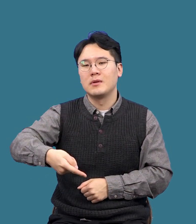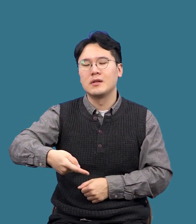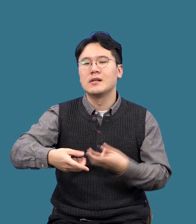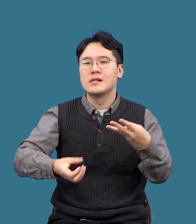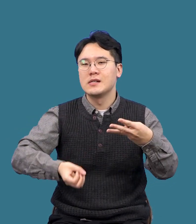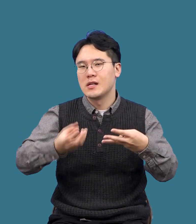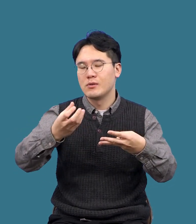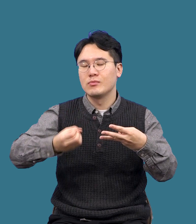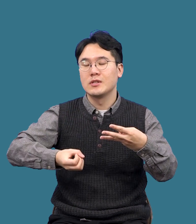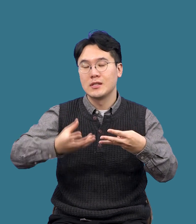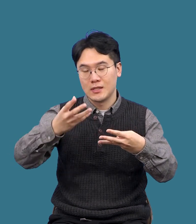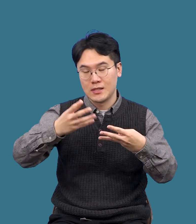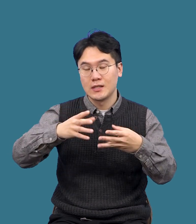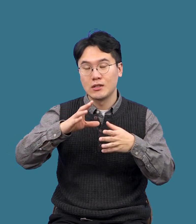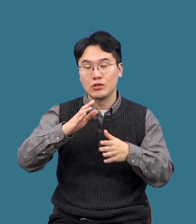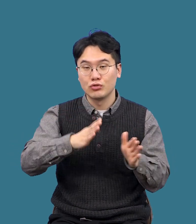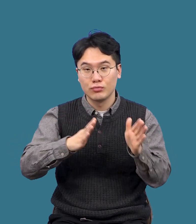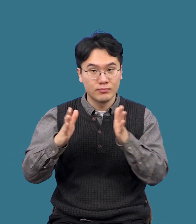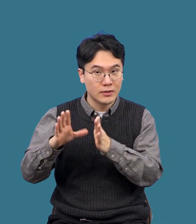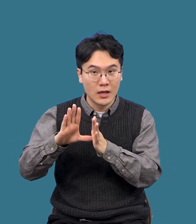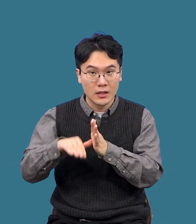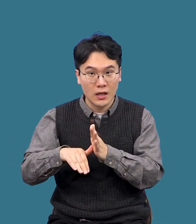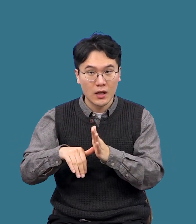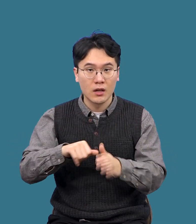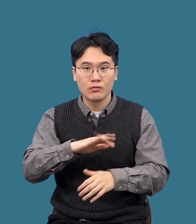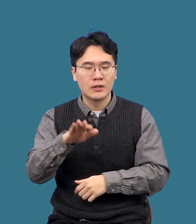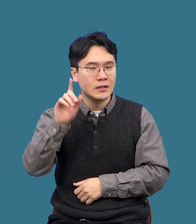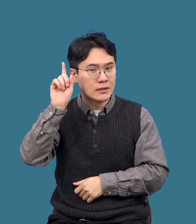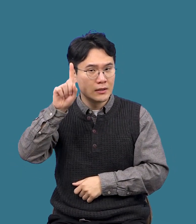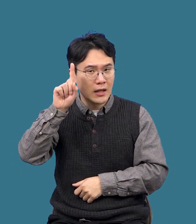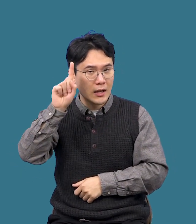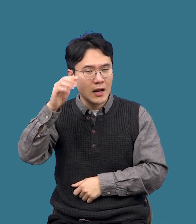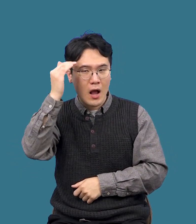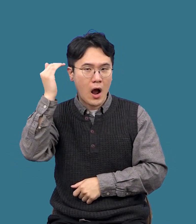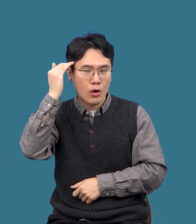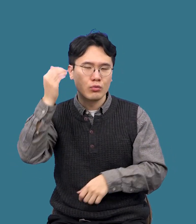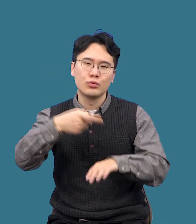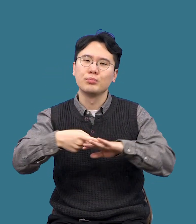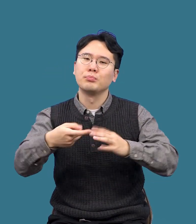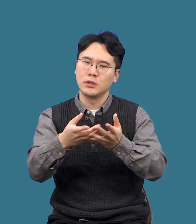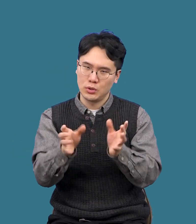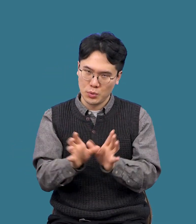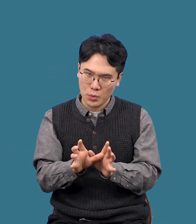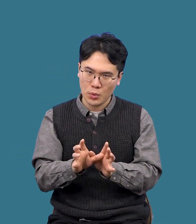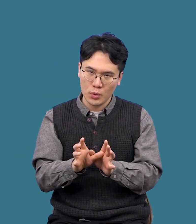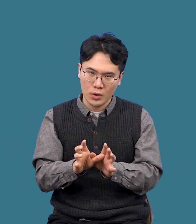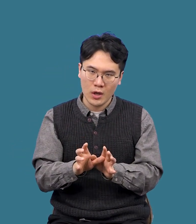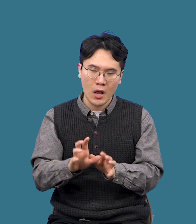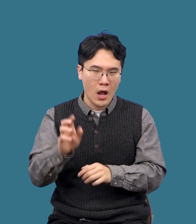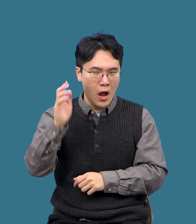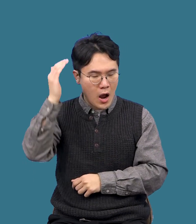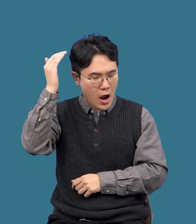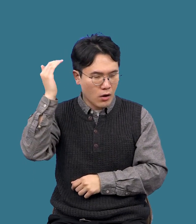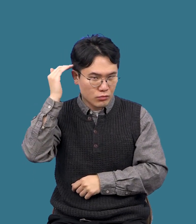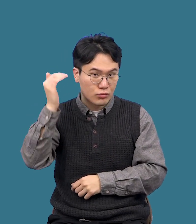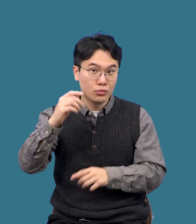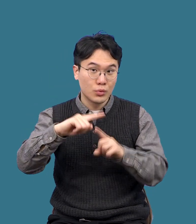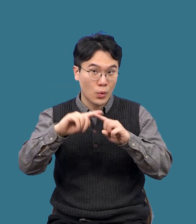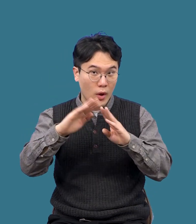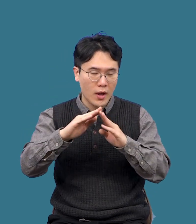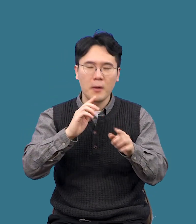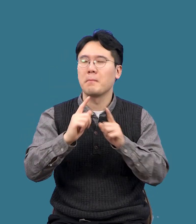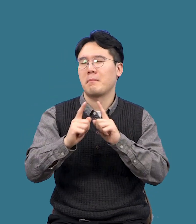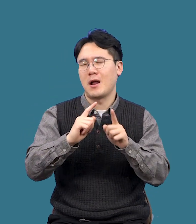세대를 준비할 때 비로소 우리는 내일의 한국 민족, 내일의 한국 교회를 말하게 될